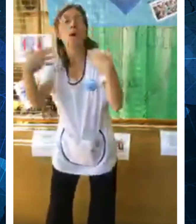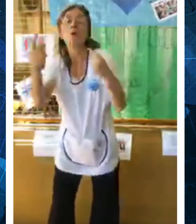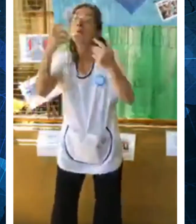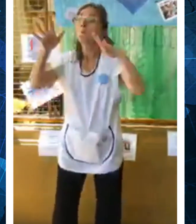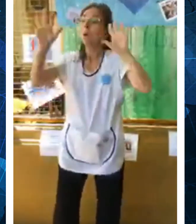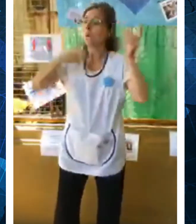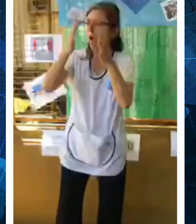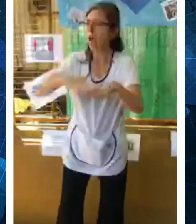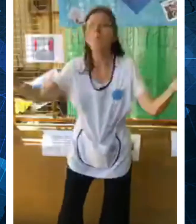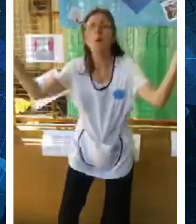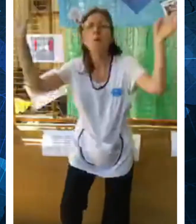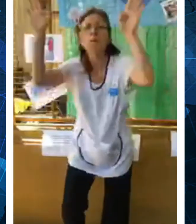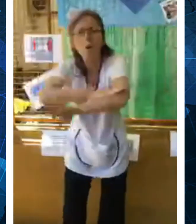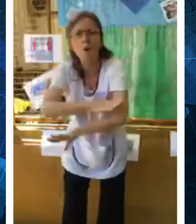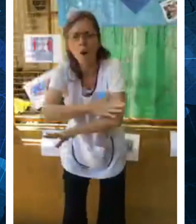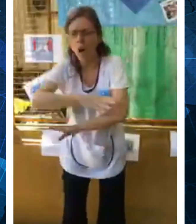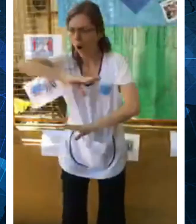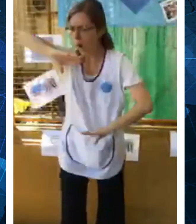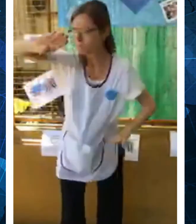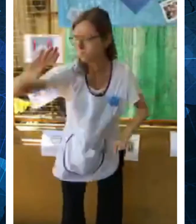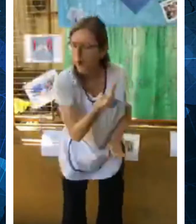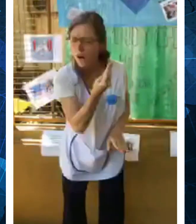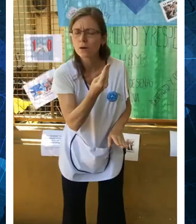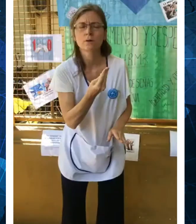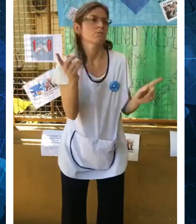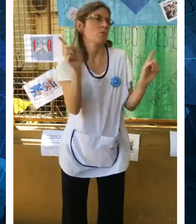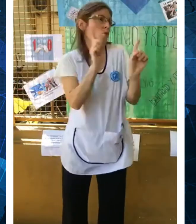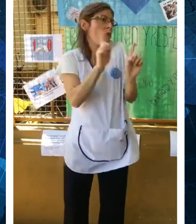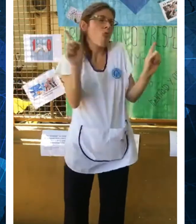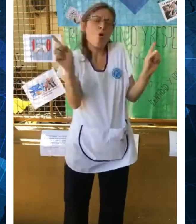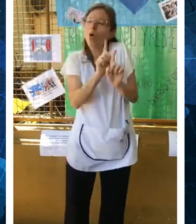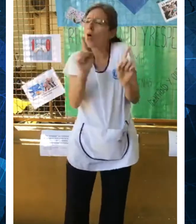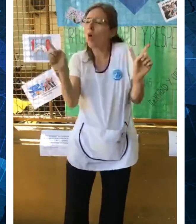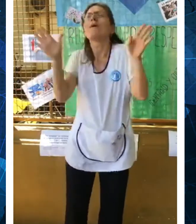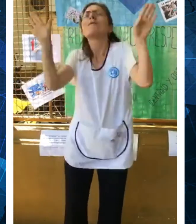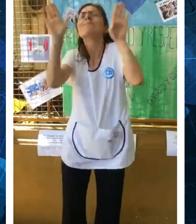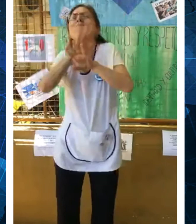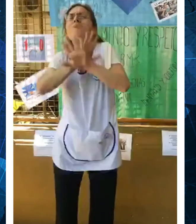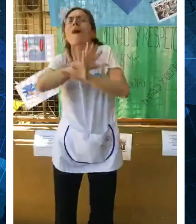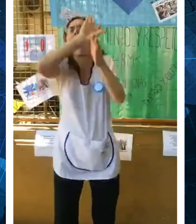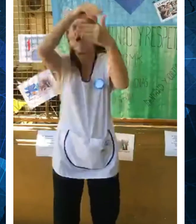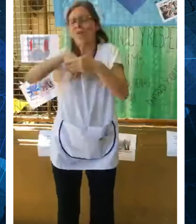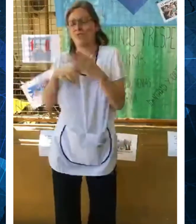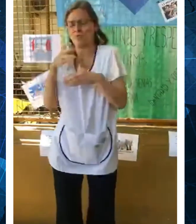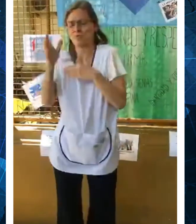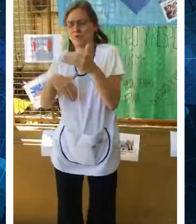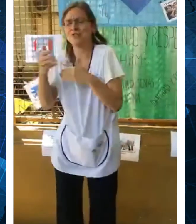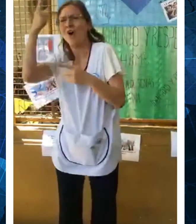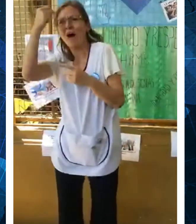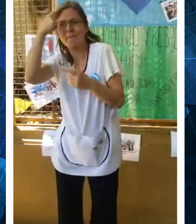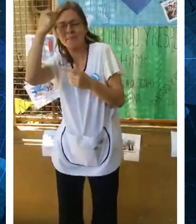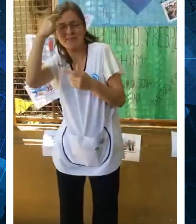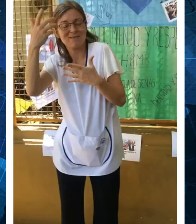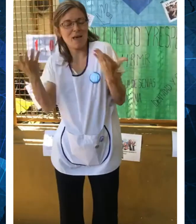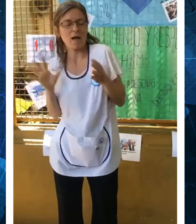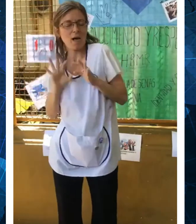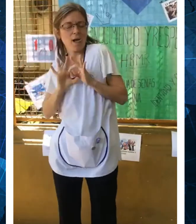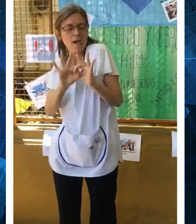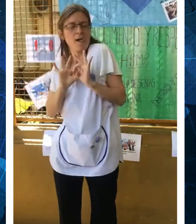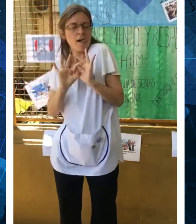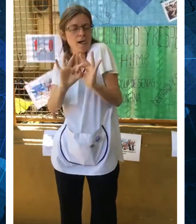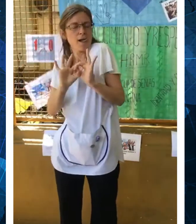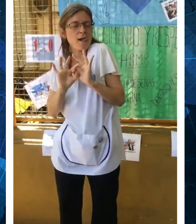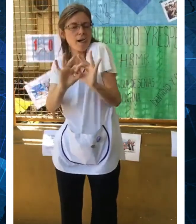promover las situaciones de construcción de conocimiento y no marcarlos y estigmatizarlos con